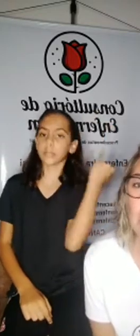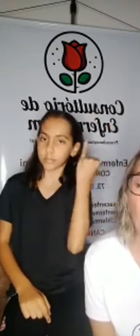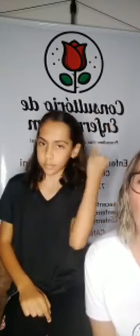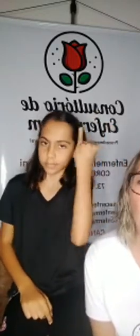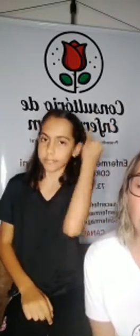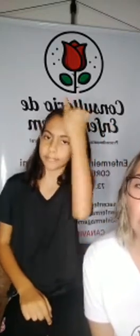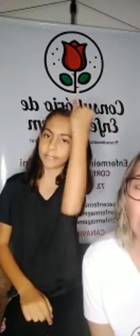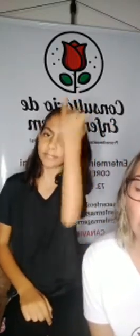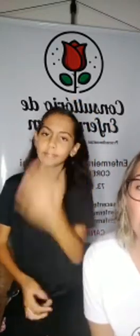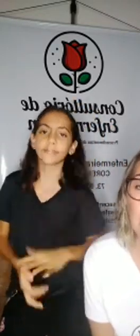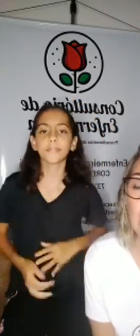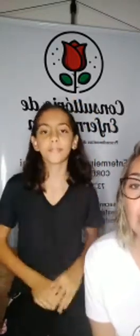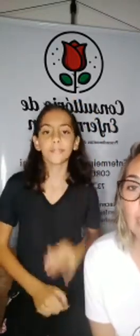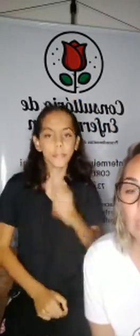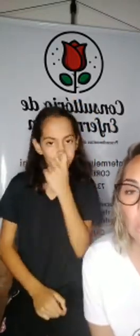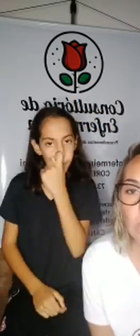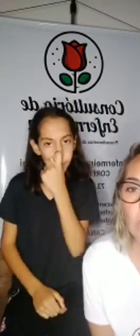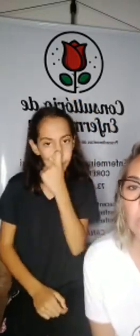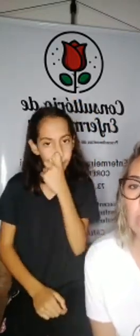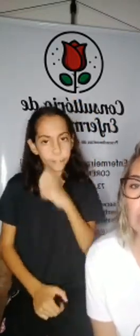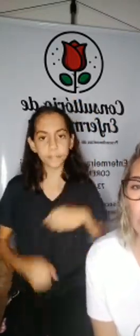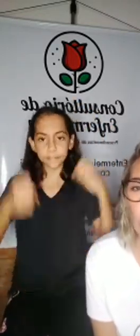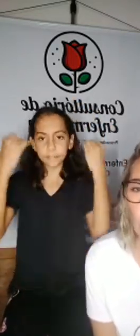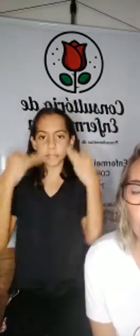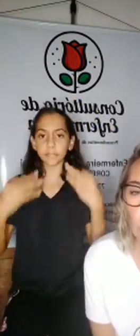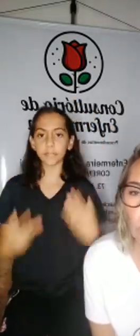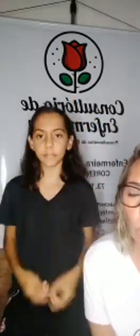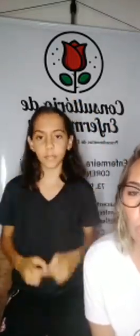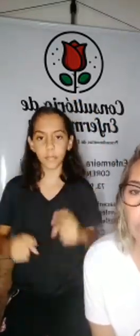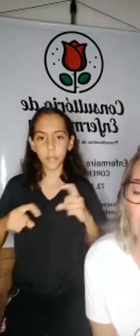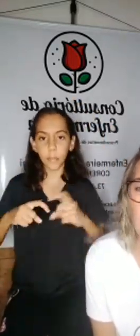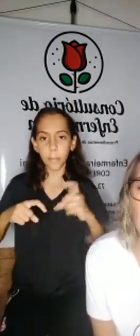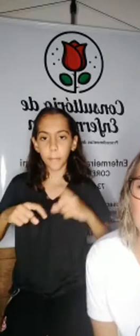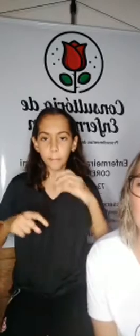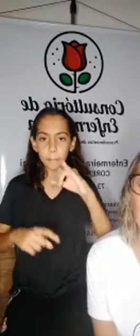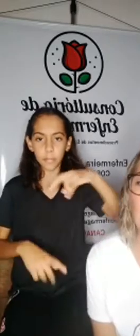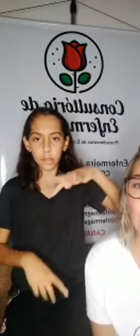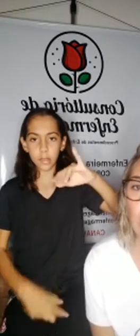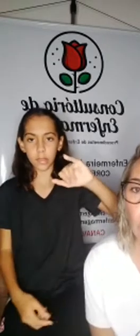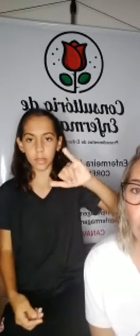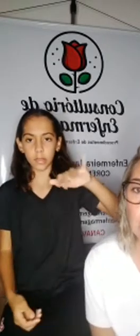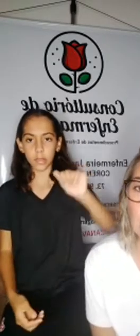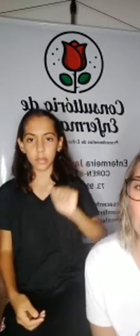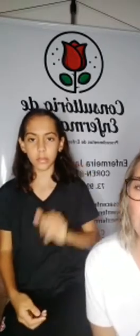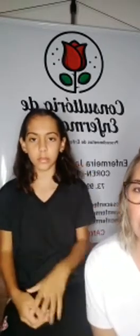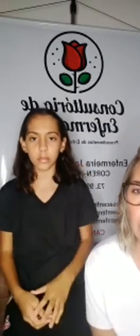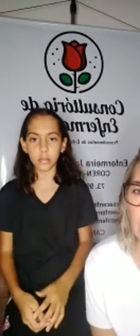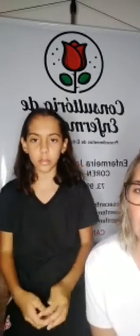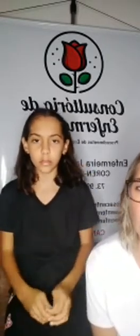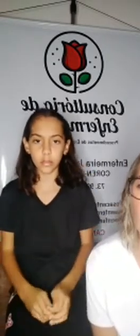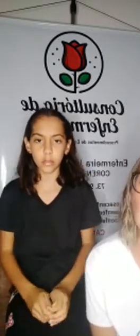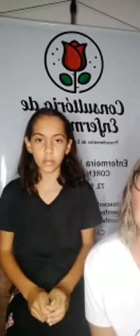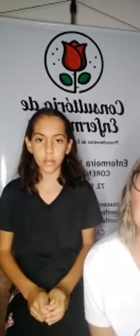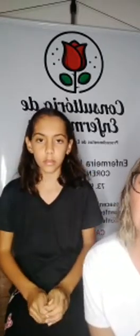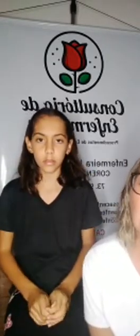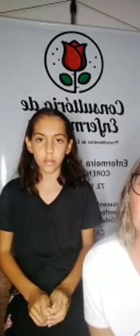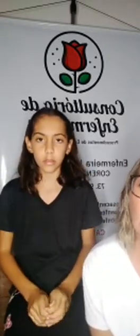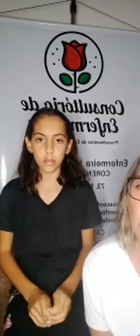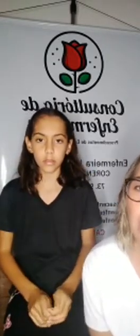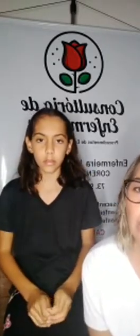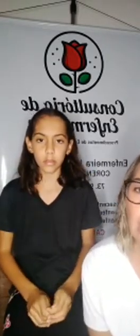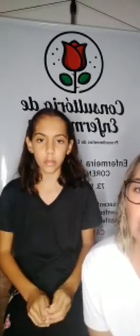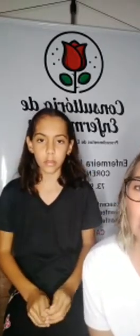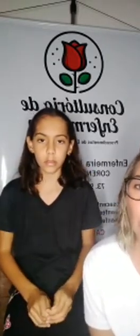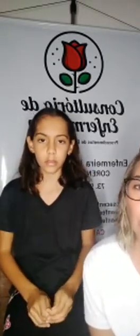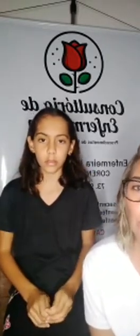lives. Muito, muito esclarecedora. A doutora Cíntia pontuou várias questões que nos afligem, né? Então,